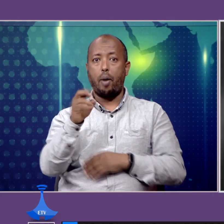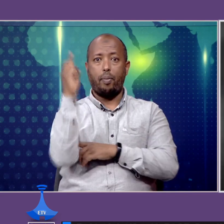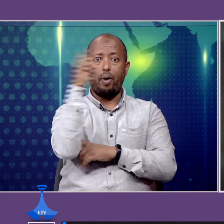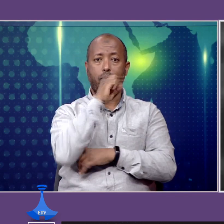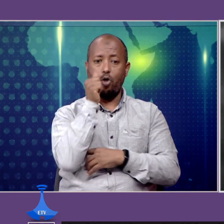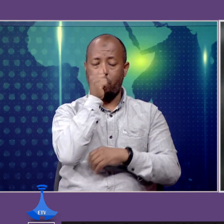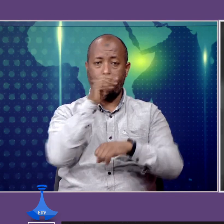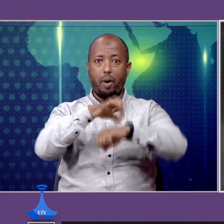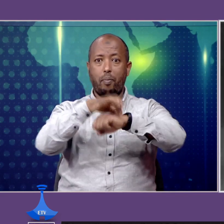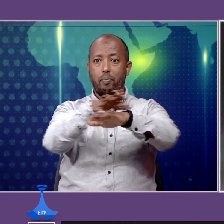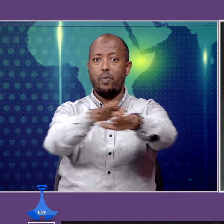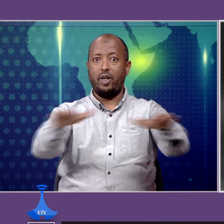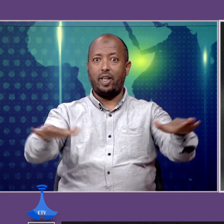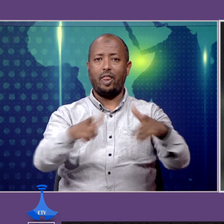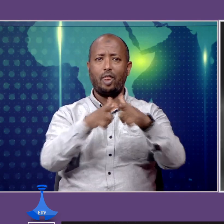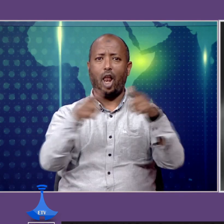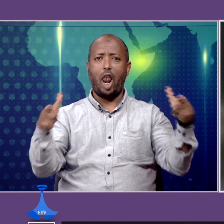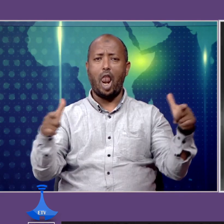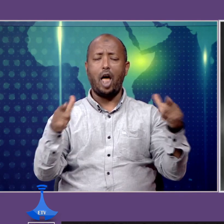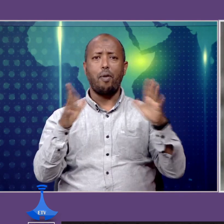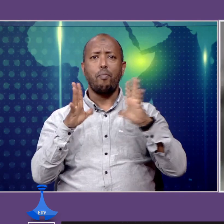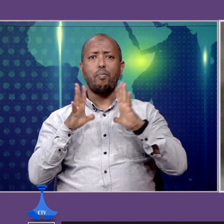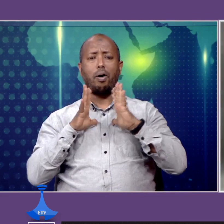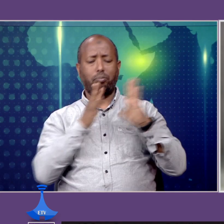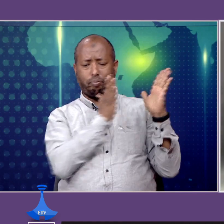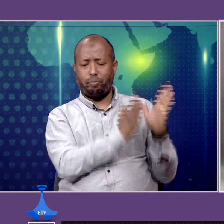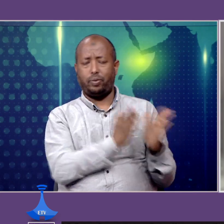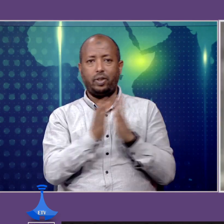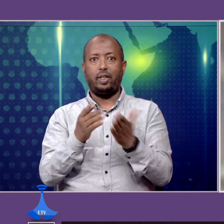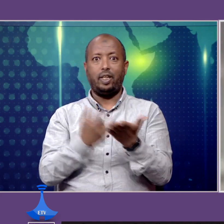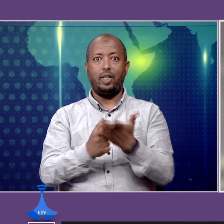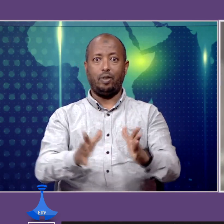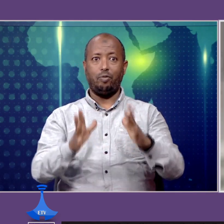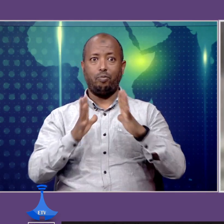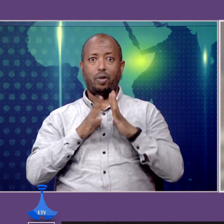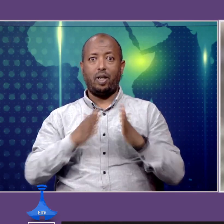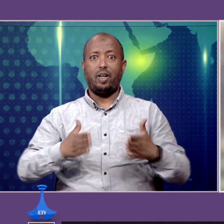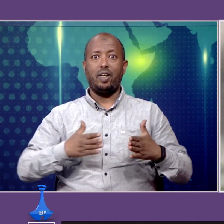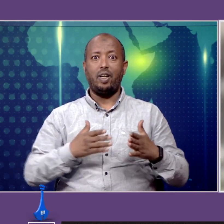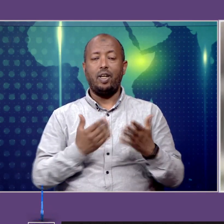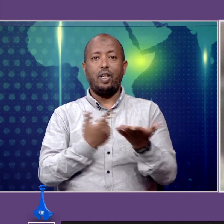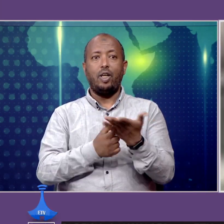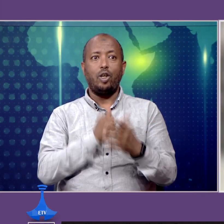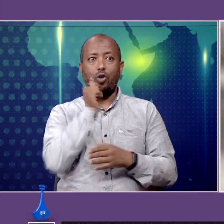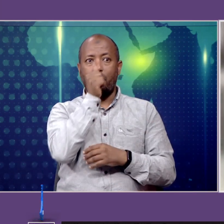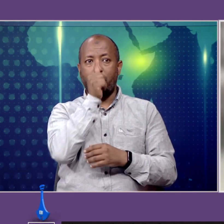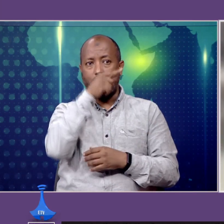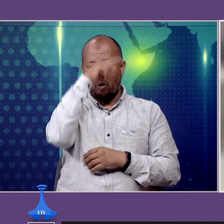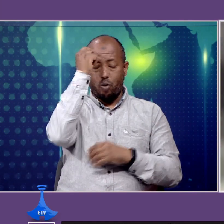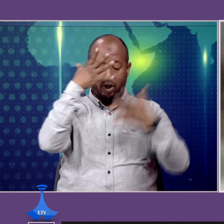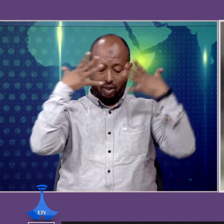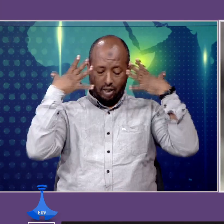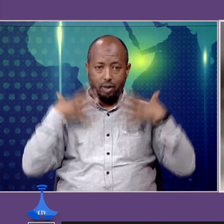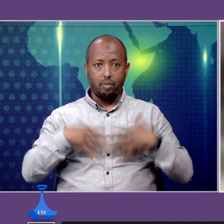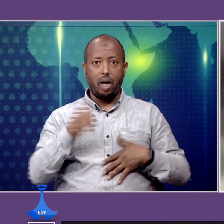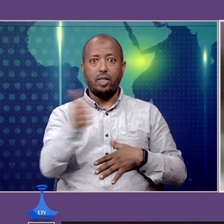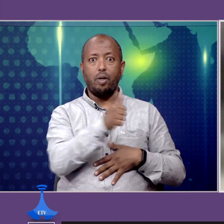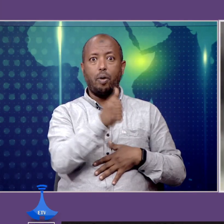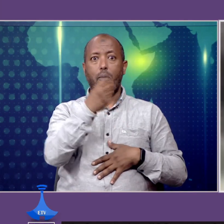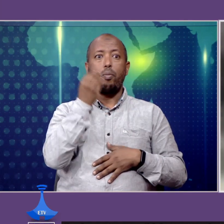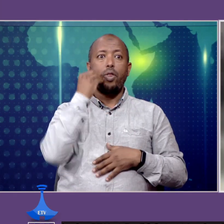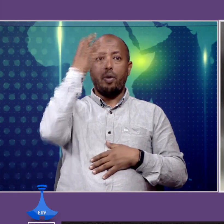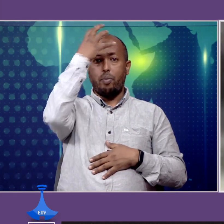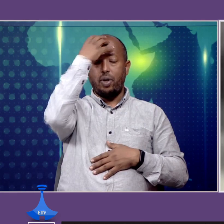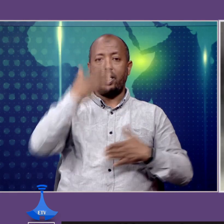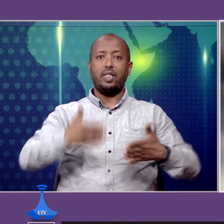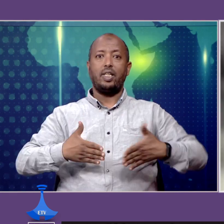ምድር አንድ ትልቅ ድግስ ተዘጋጅቷል። ድግሱ ደግሞ የኢጣሊያ ልዑል ልጅ ስለወለደ በአዲስ አበባ ቤተ መንግስት